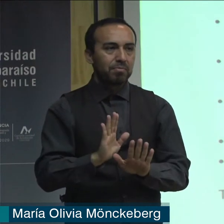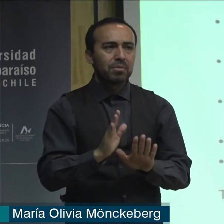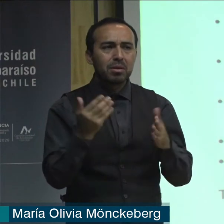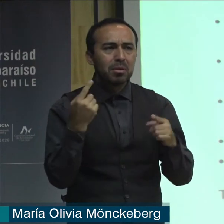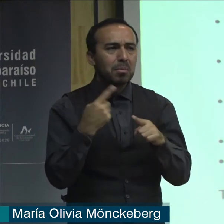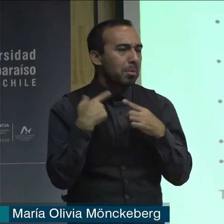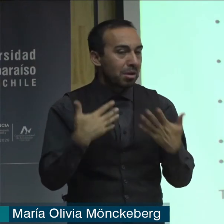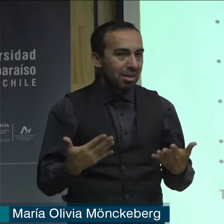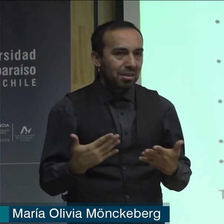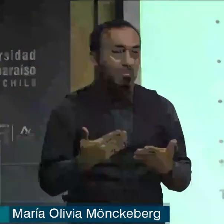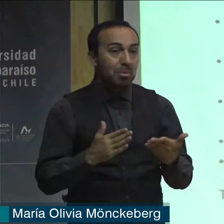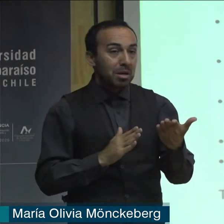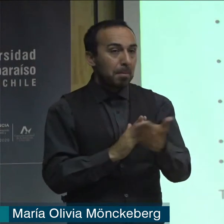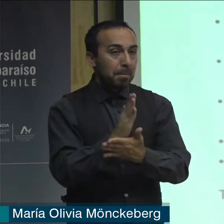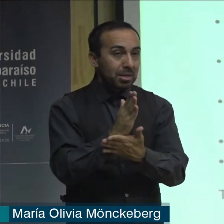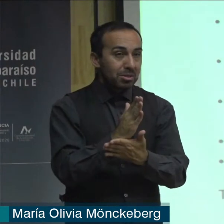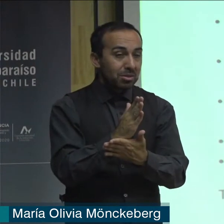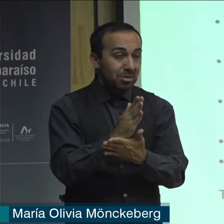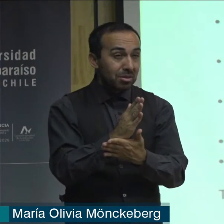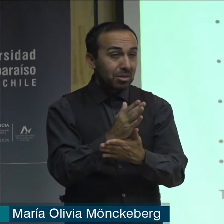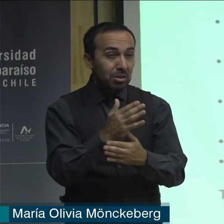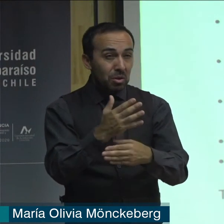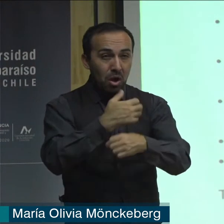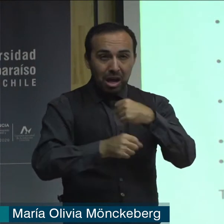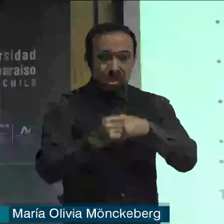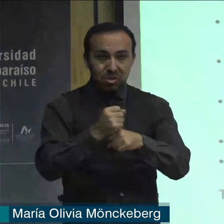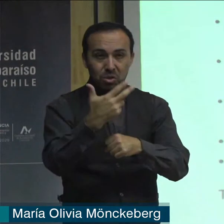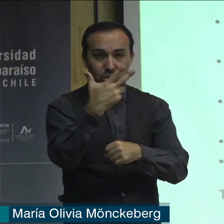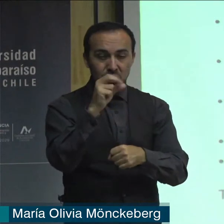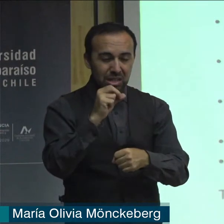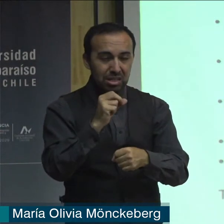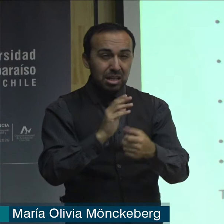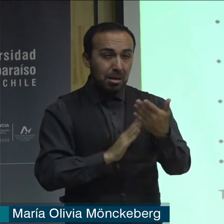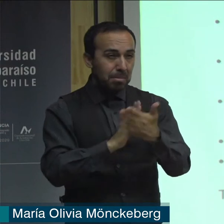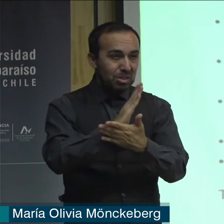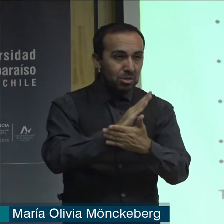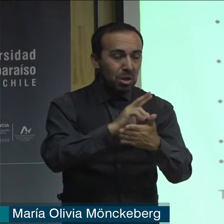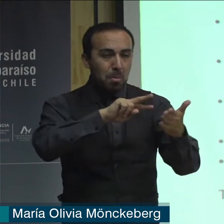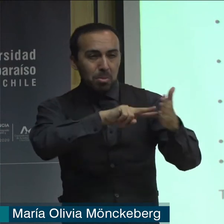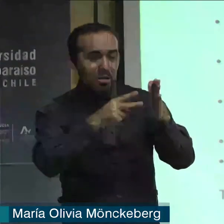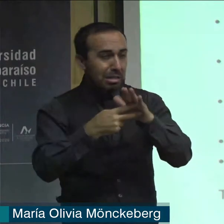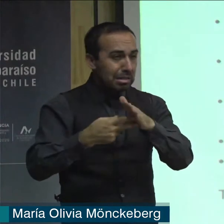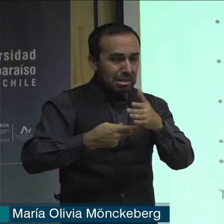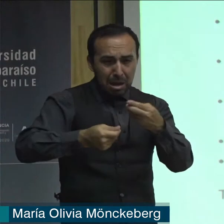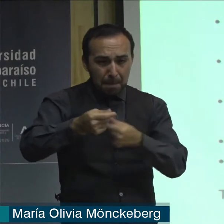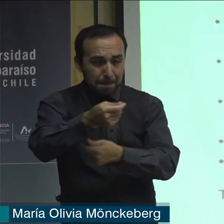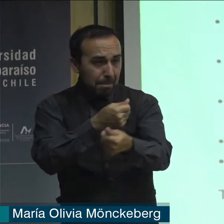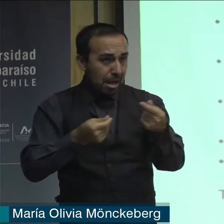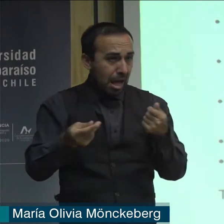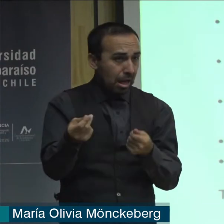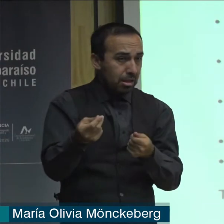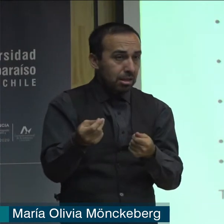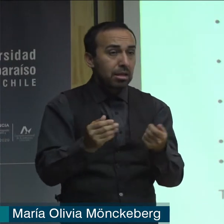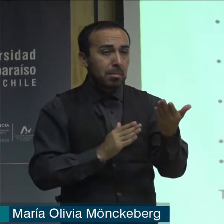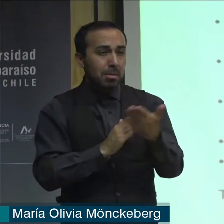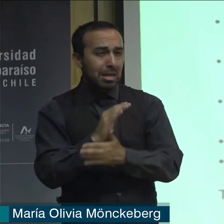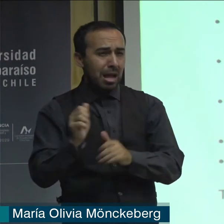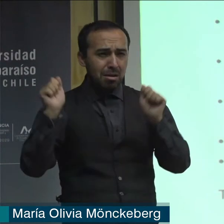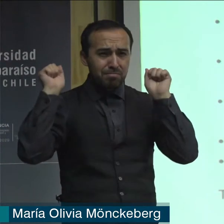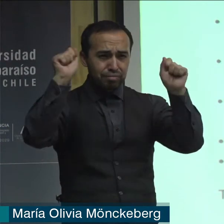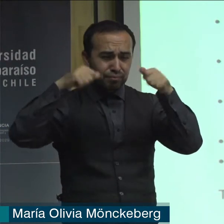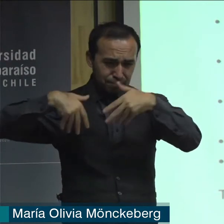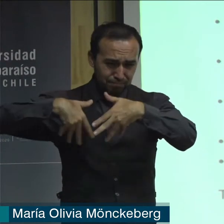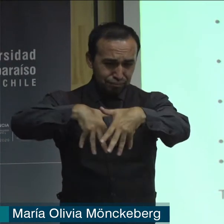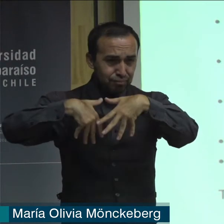crisis económica comienzo de los 80 y las protestas nacionales que partieron convocadas por los trabajadores del Cobre